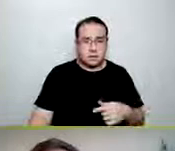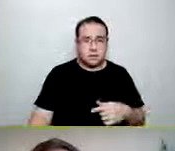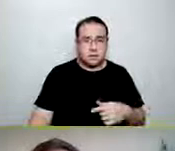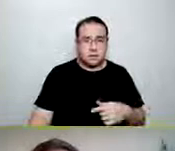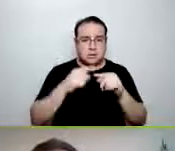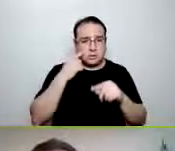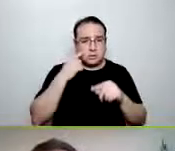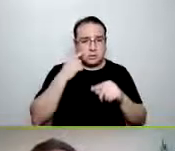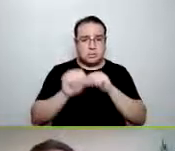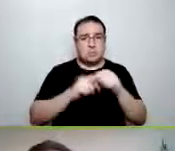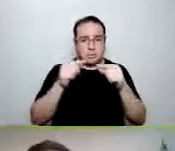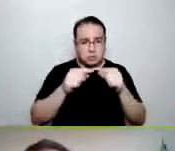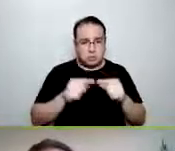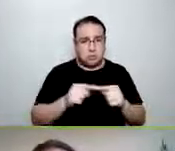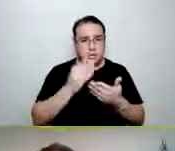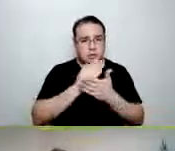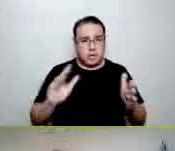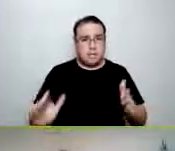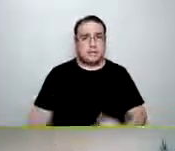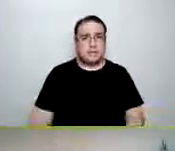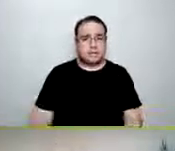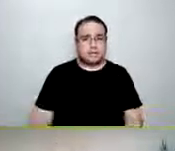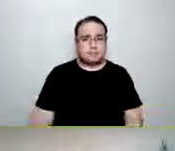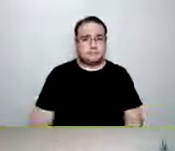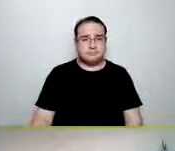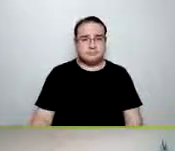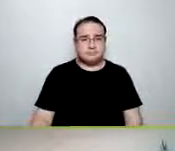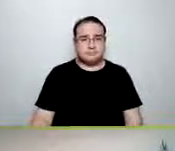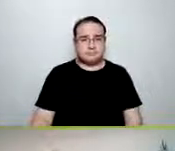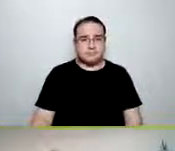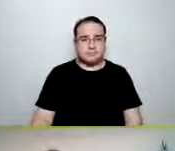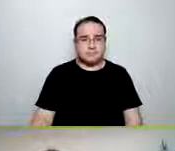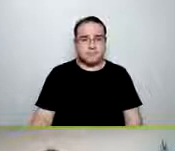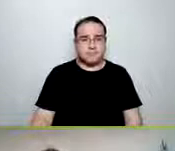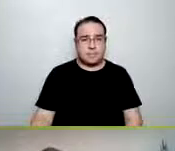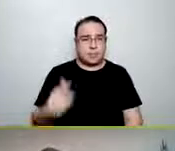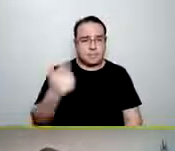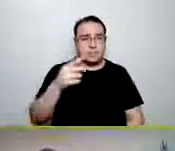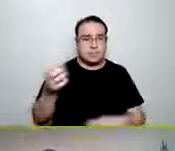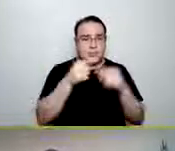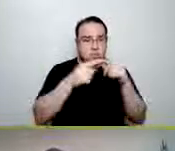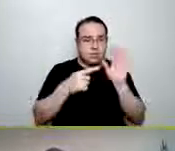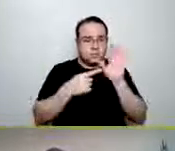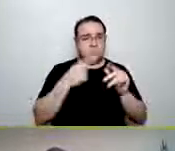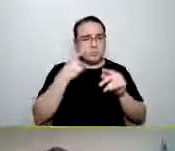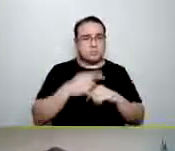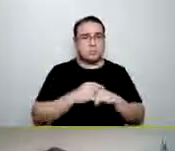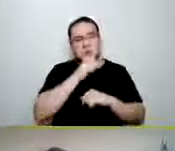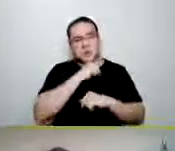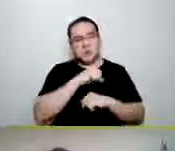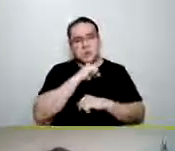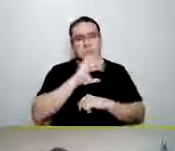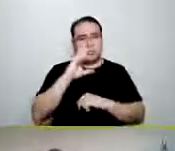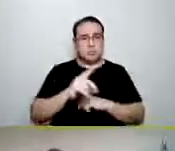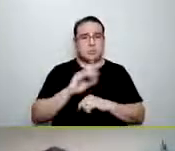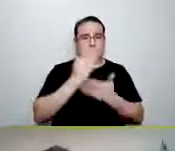a desaparecer, né? Então não tem mais novos falantes, né? E os velhos falantes vão envelhecendo, vão morrendo,